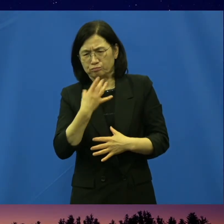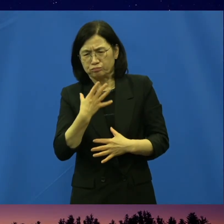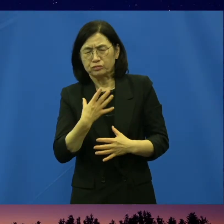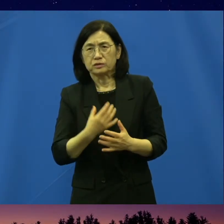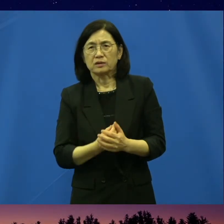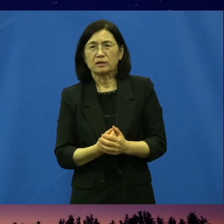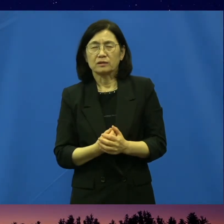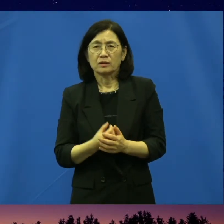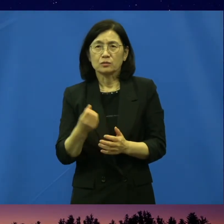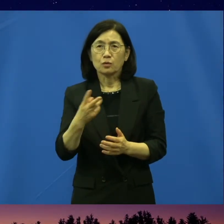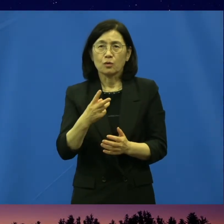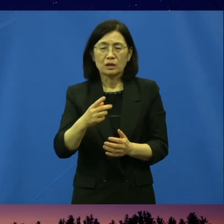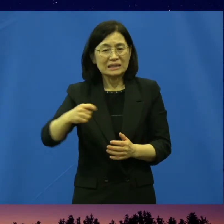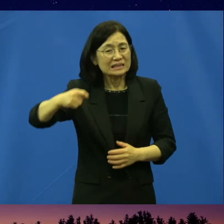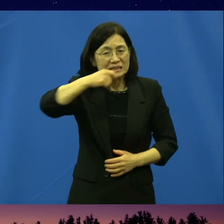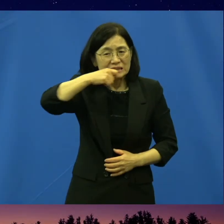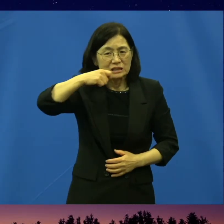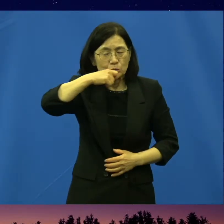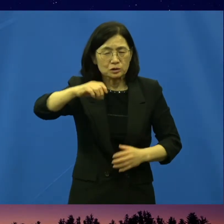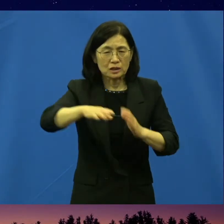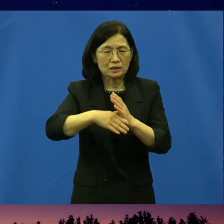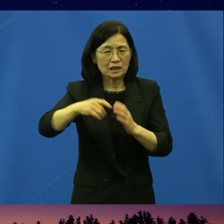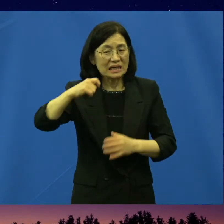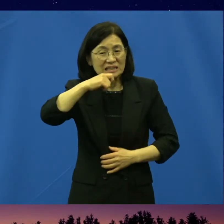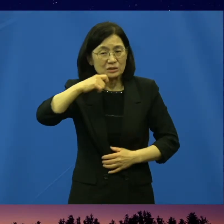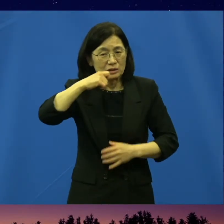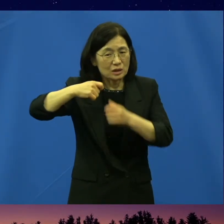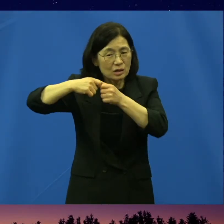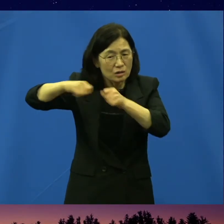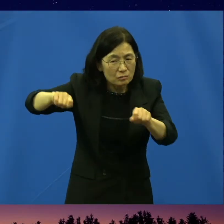탁 부러지는 아침에 불길한데.